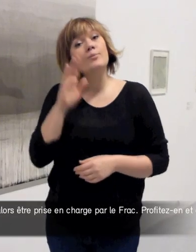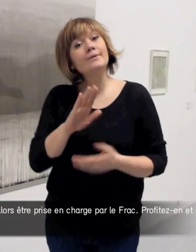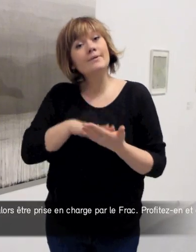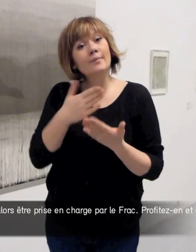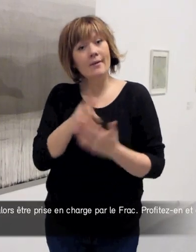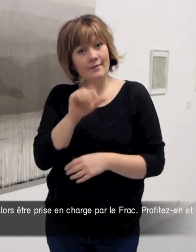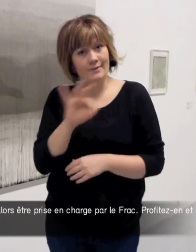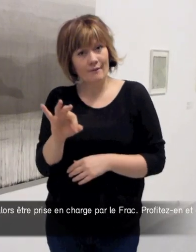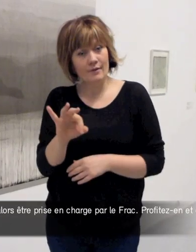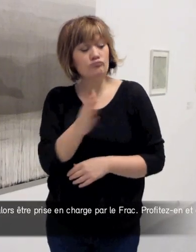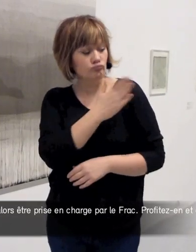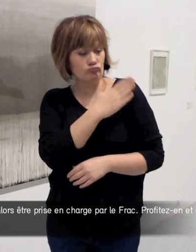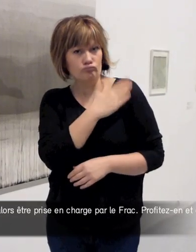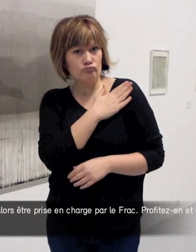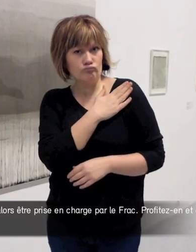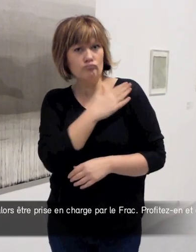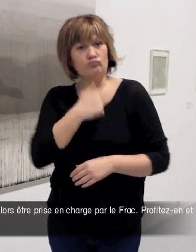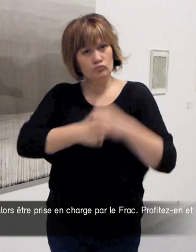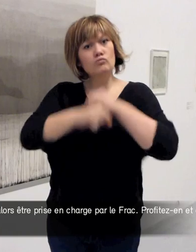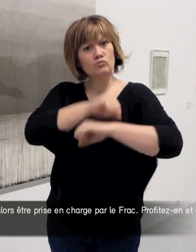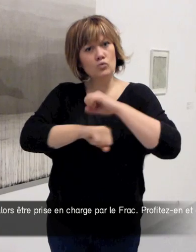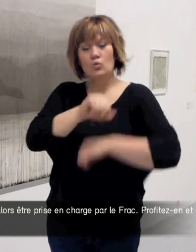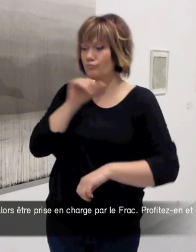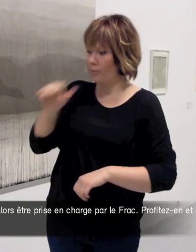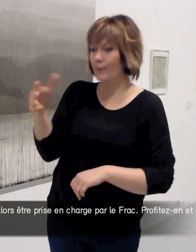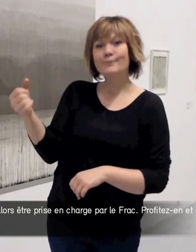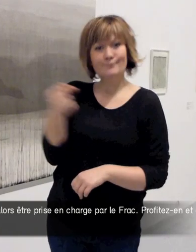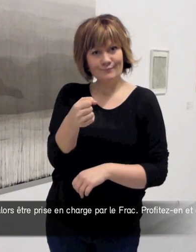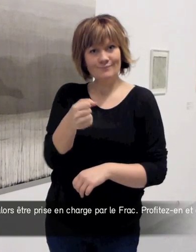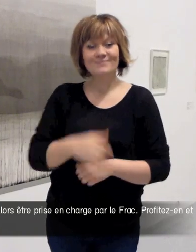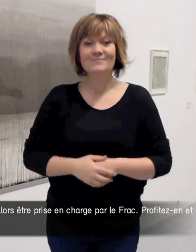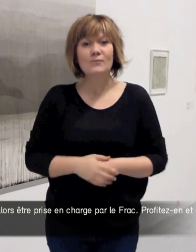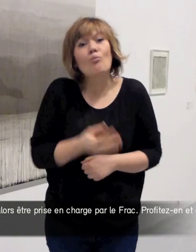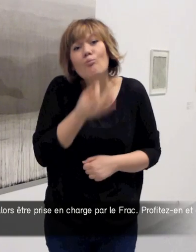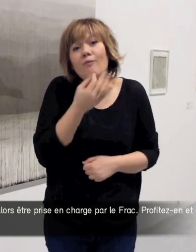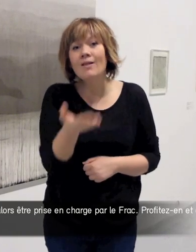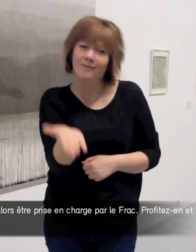Une interprète LSF pourra alors être prise en charge par le FRAC. Profitez-en et contactez-nous.